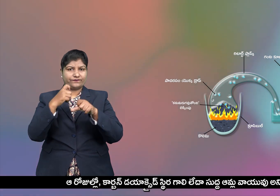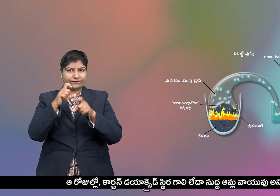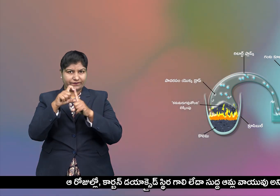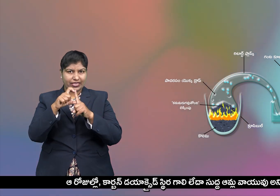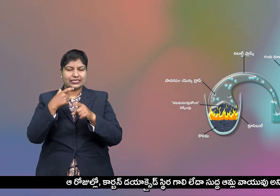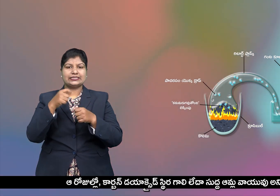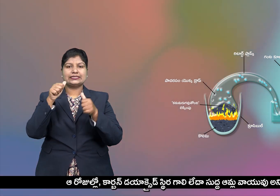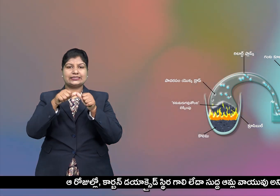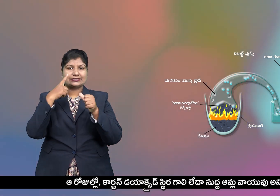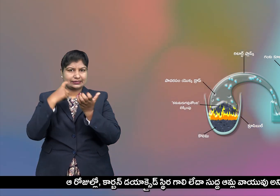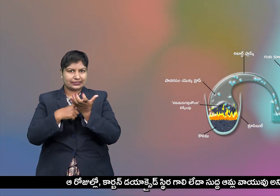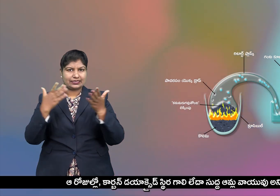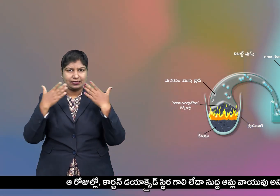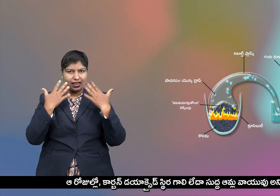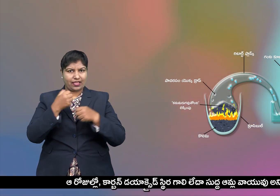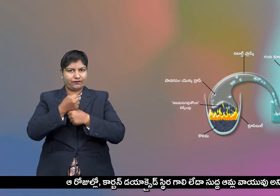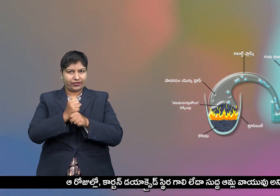అని పిలువబడింది.